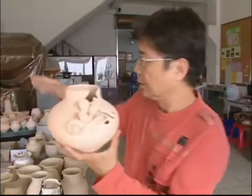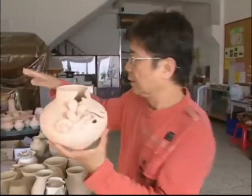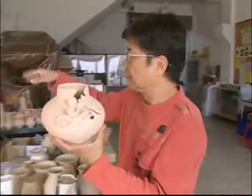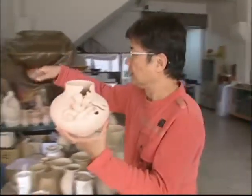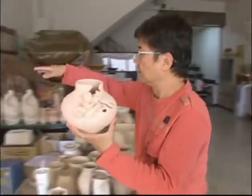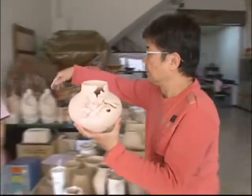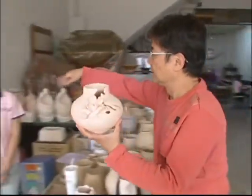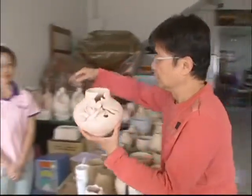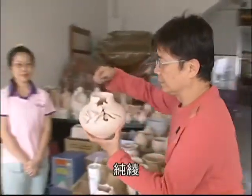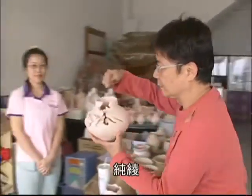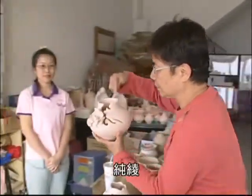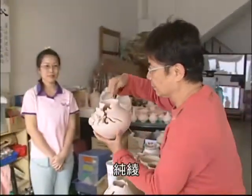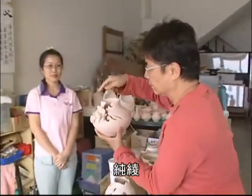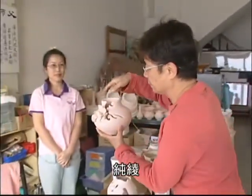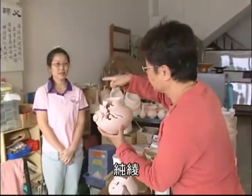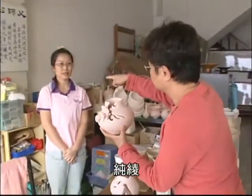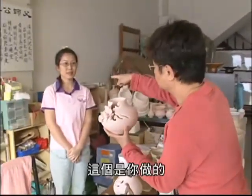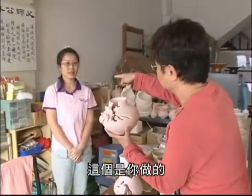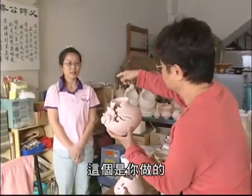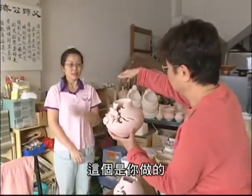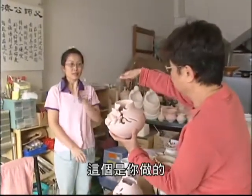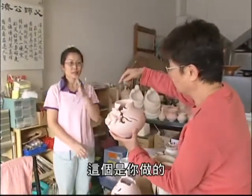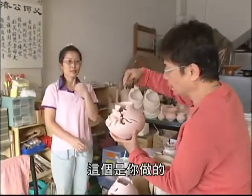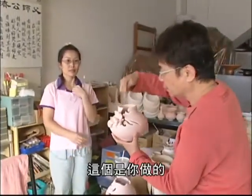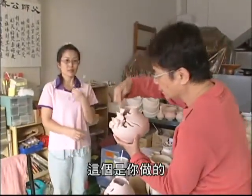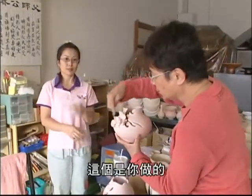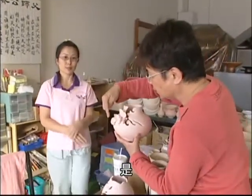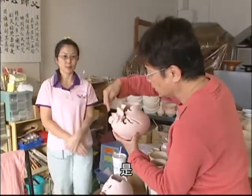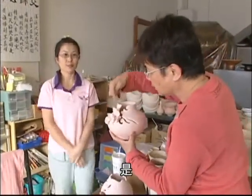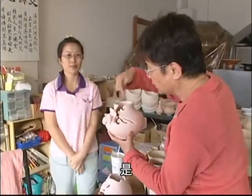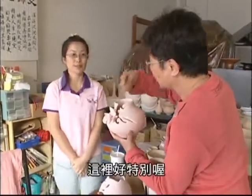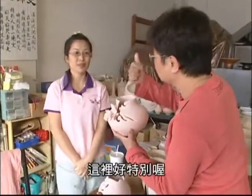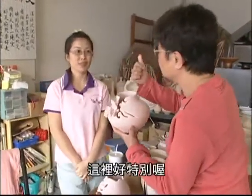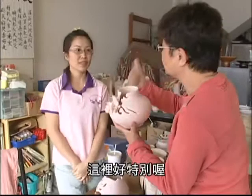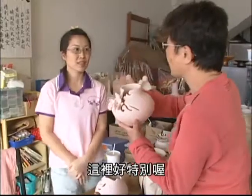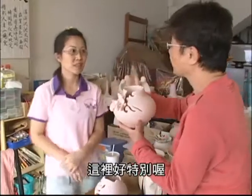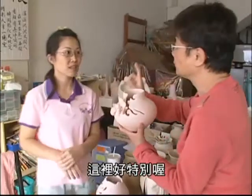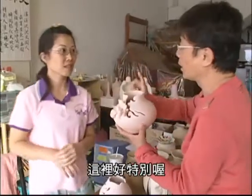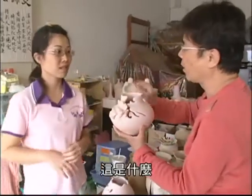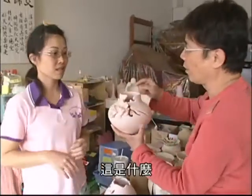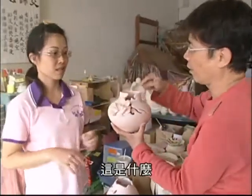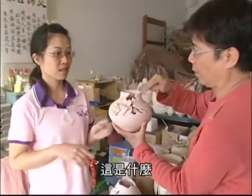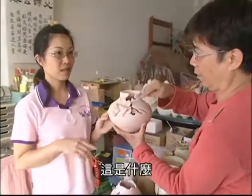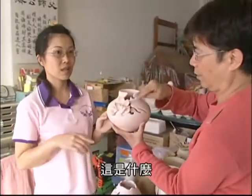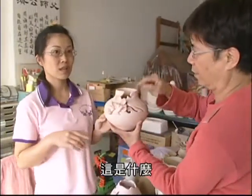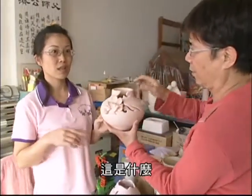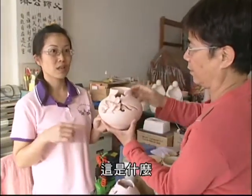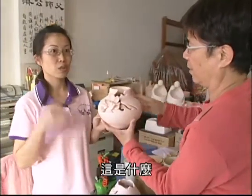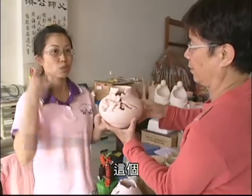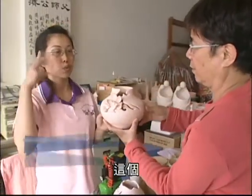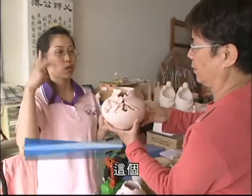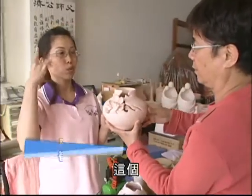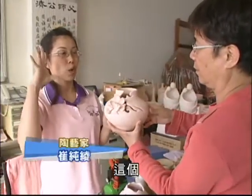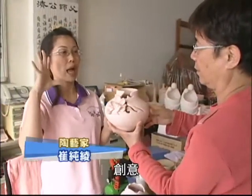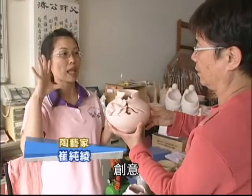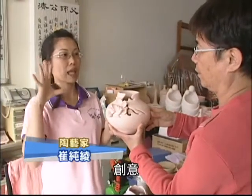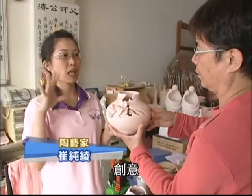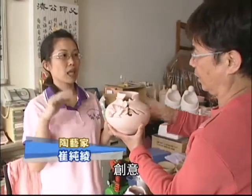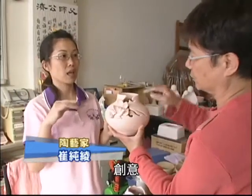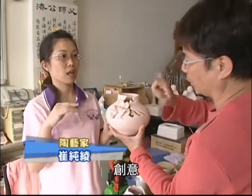哎，纯玲啊，这个是你做的？ 是。 这里好特别哦，这是什么？这个 创意。 哦，